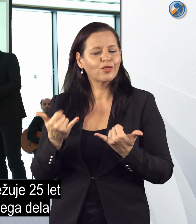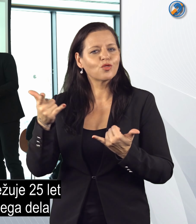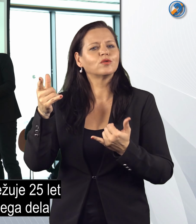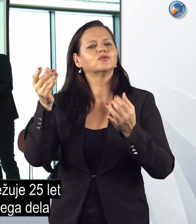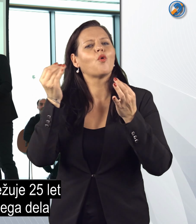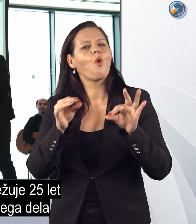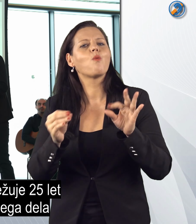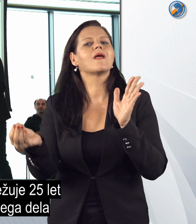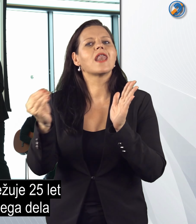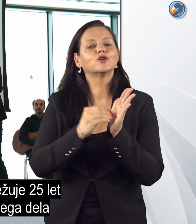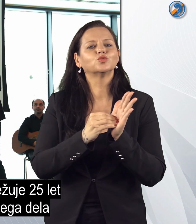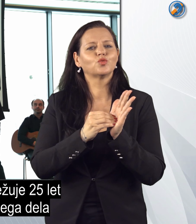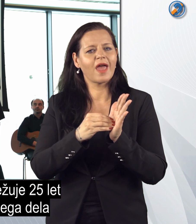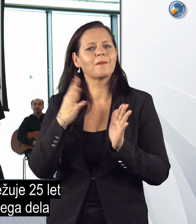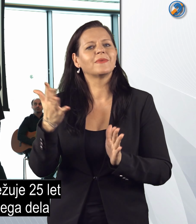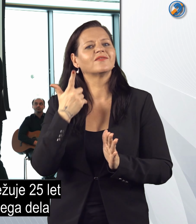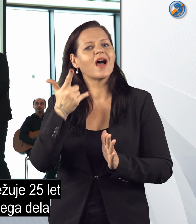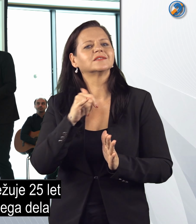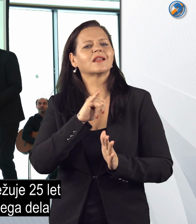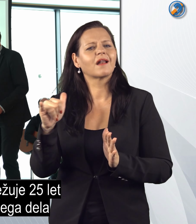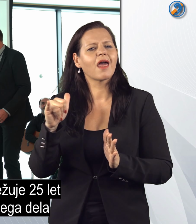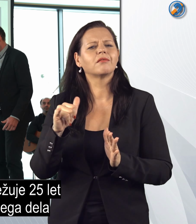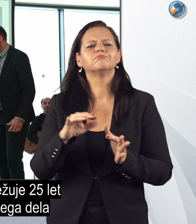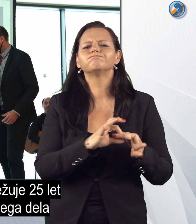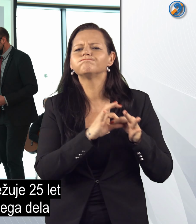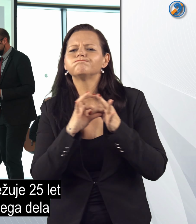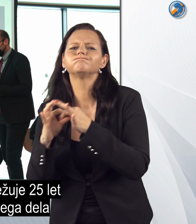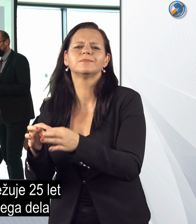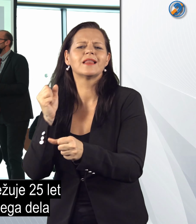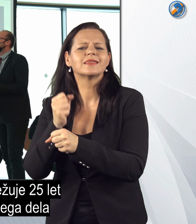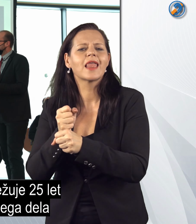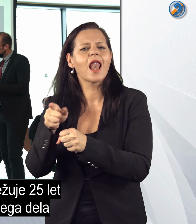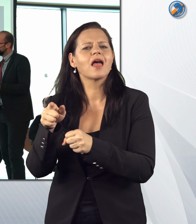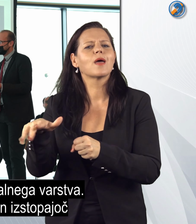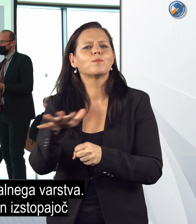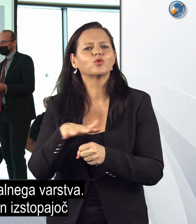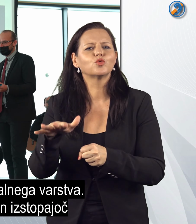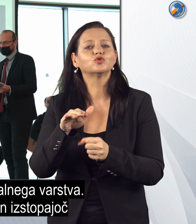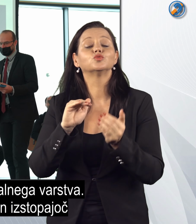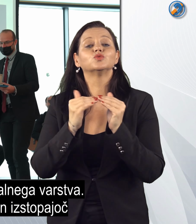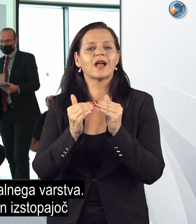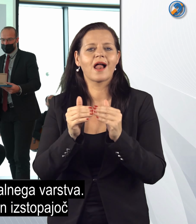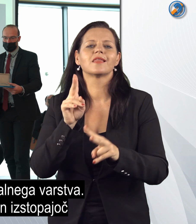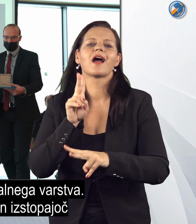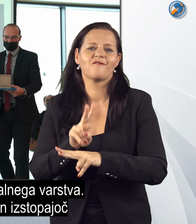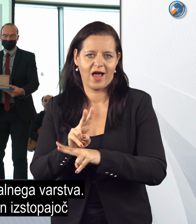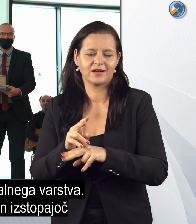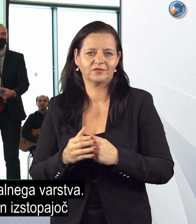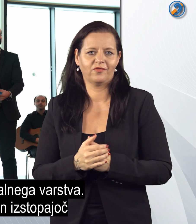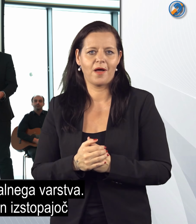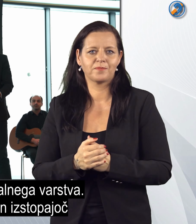ki letos obeležuje 25 let nepretrganega dela na področju socialnega varstva.